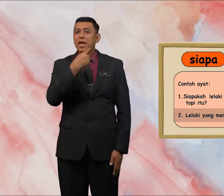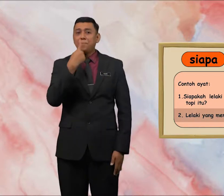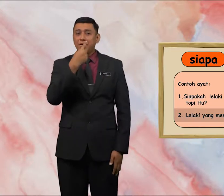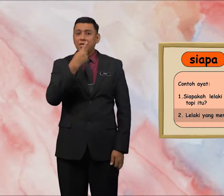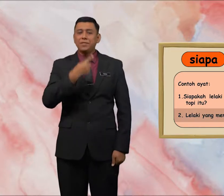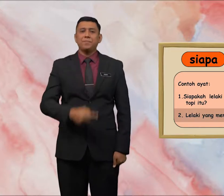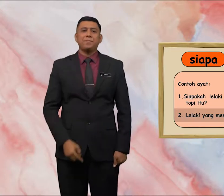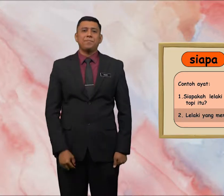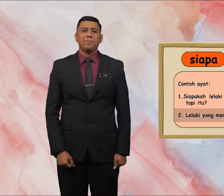siapa?